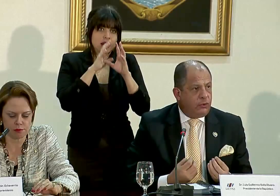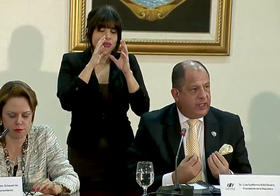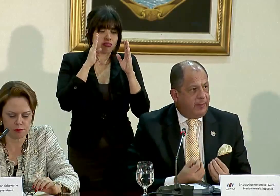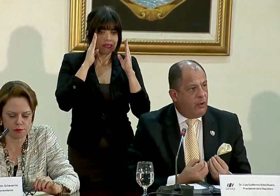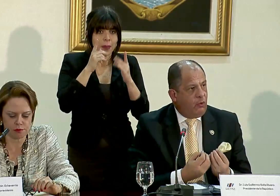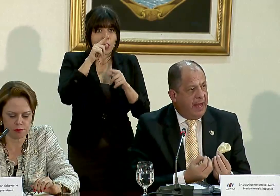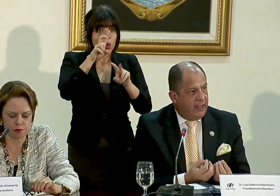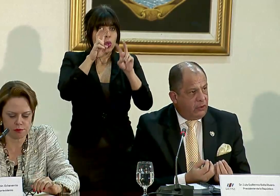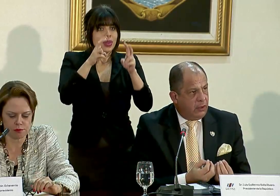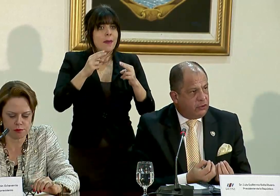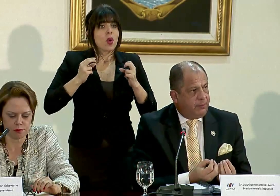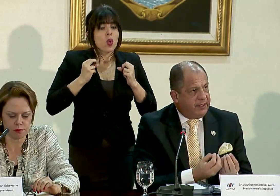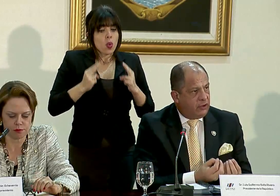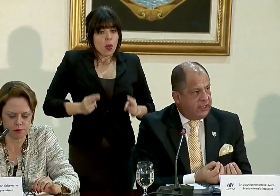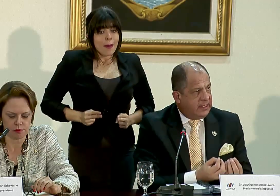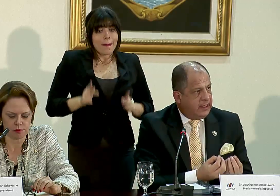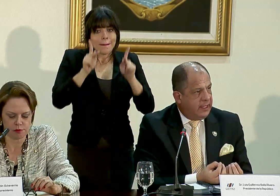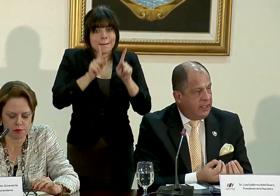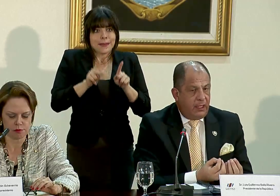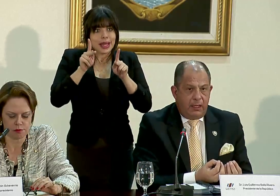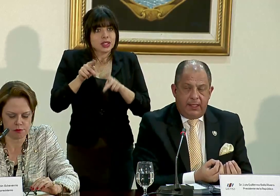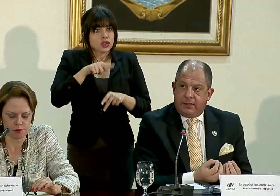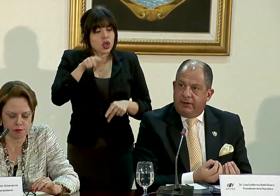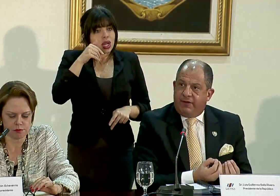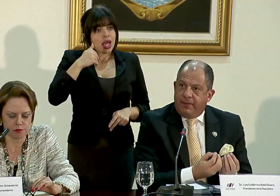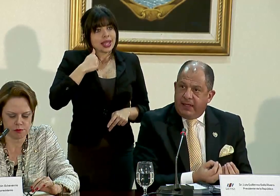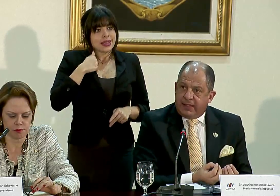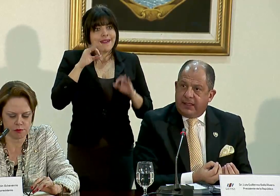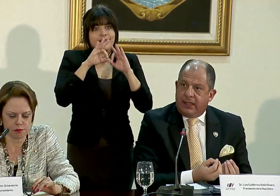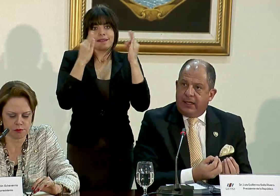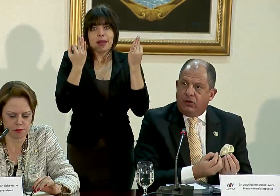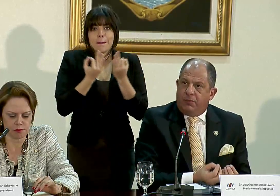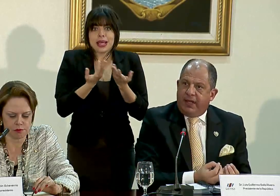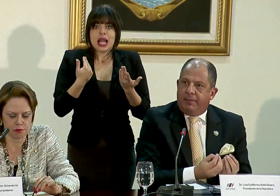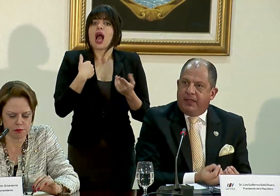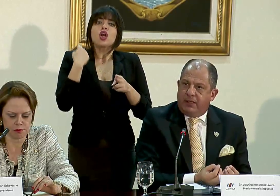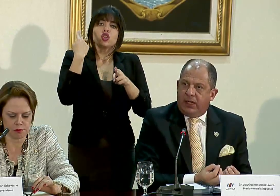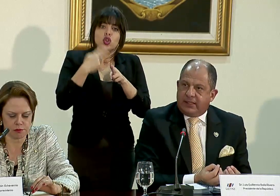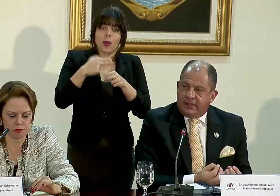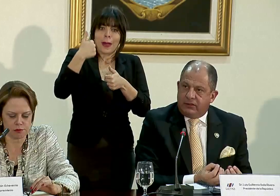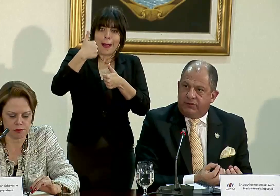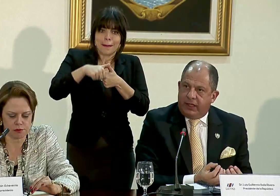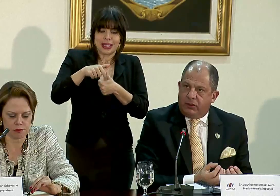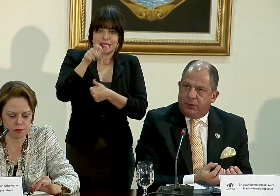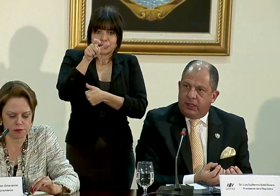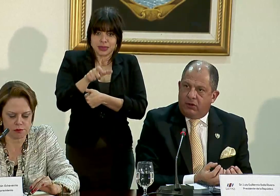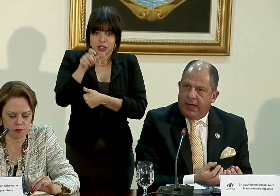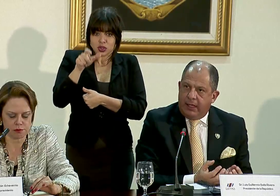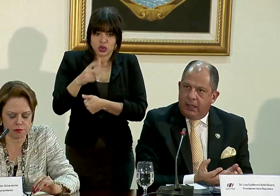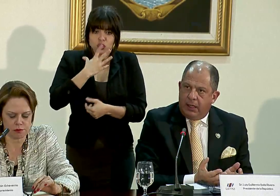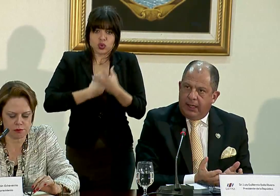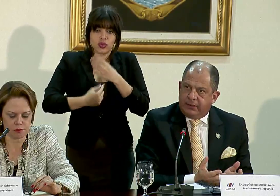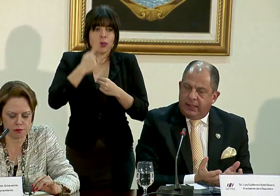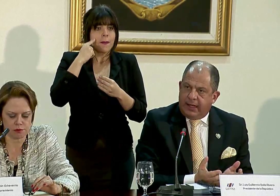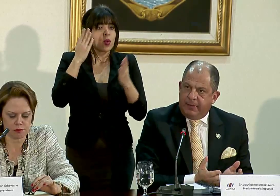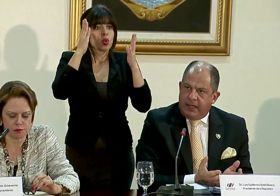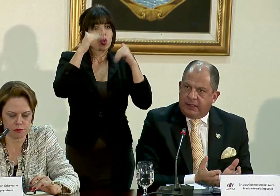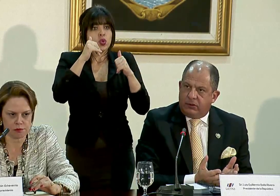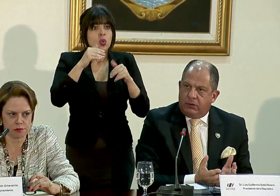un tema humano son personas que tienen familias que tienen nombre y apellido las que están sufriendo porque no hay